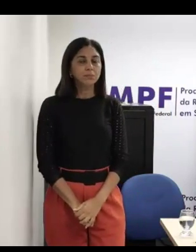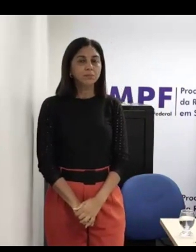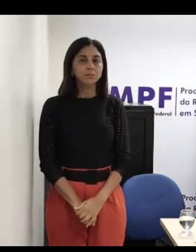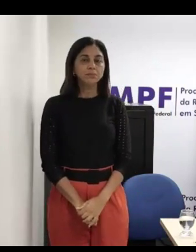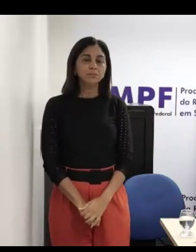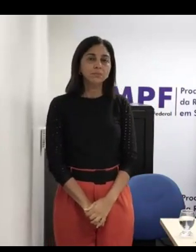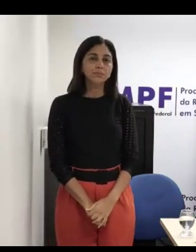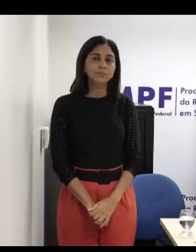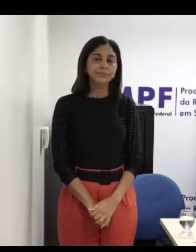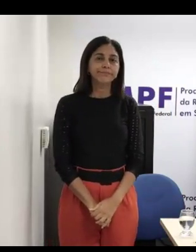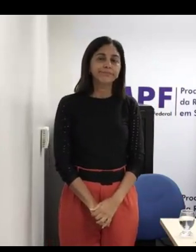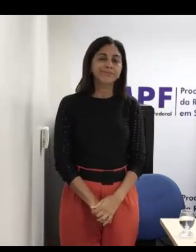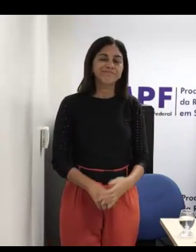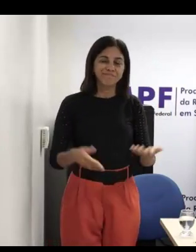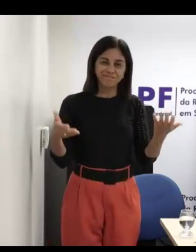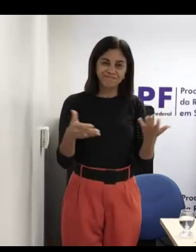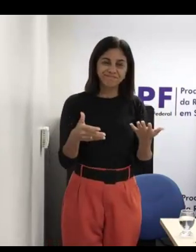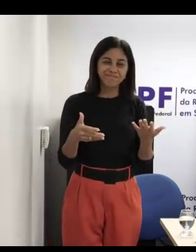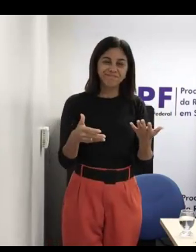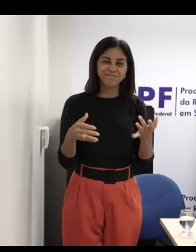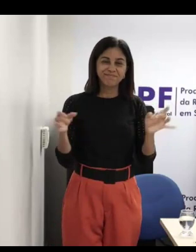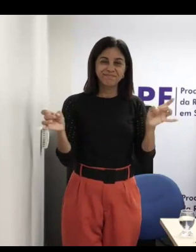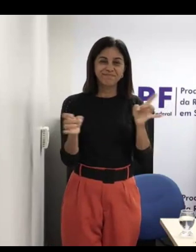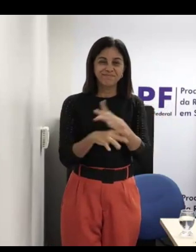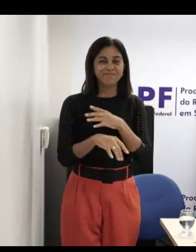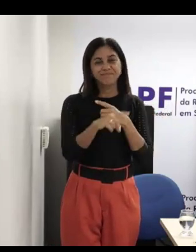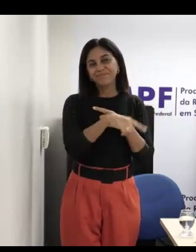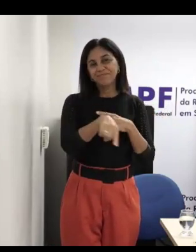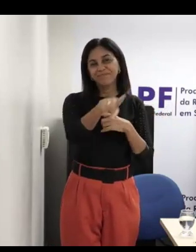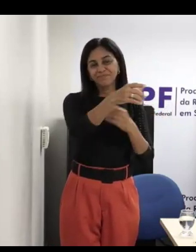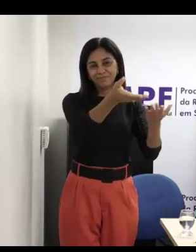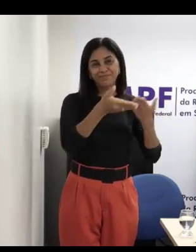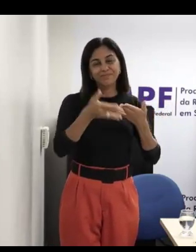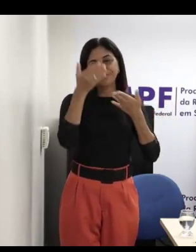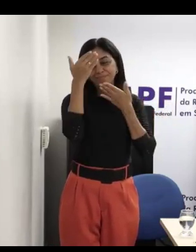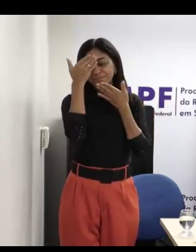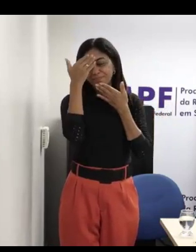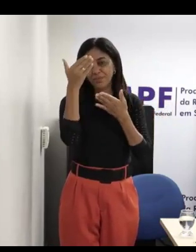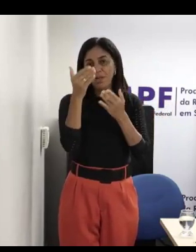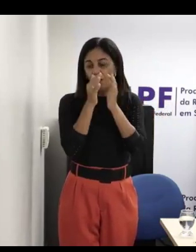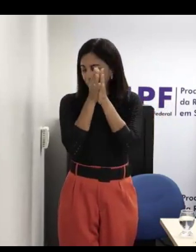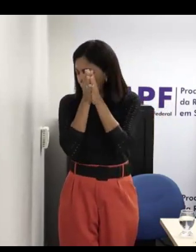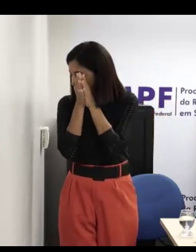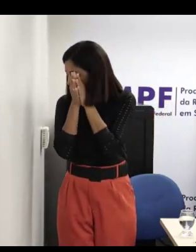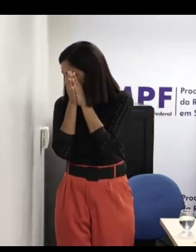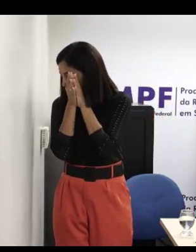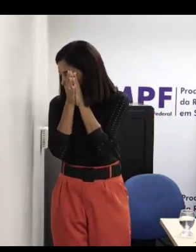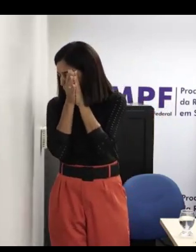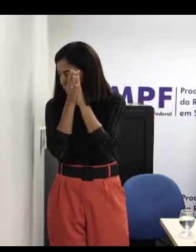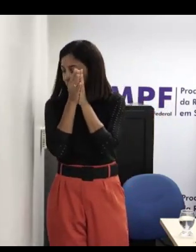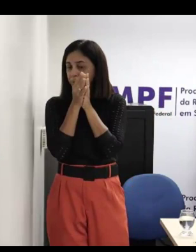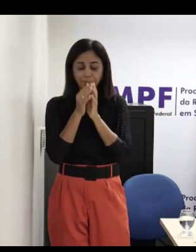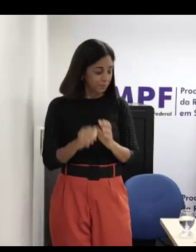pronto eu termino aqui eu agradeço tá ok a presença de todos a gente vai ficar aberto aí a porta da Delegacia da Polícia